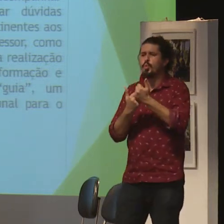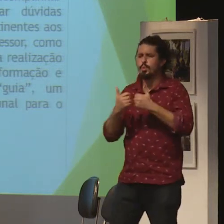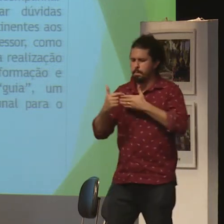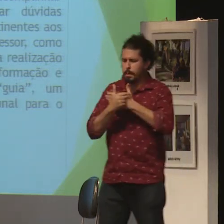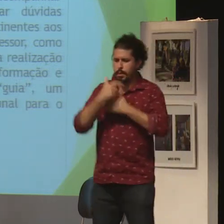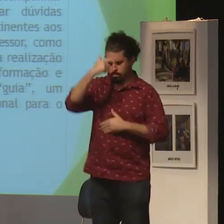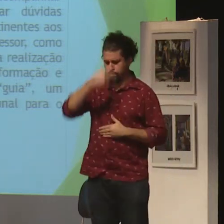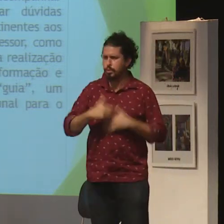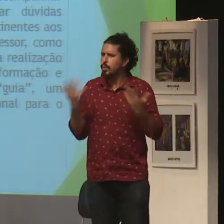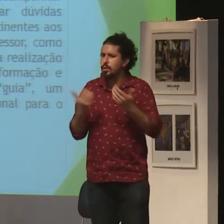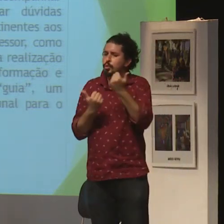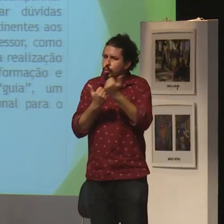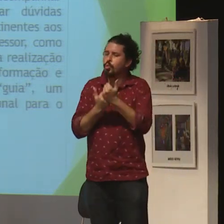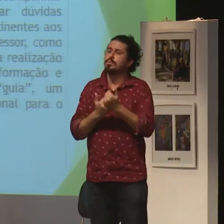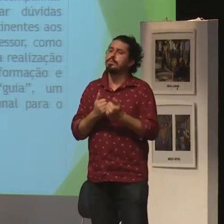E o tutor, gente, qual seria o papel do tutor?